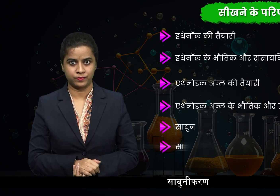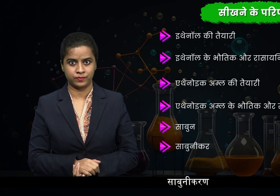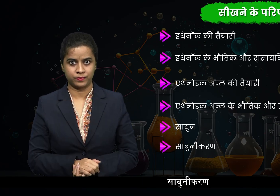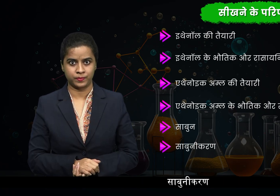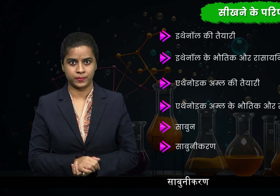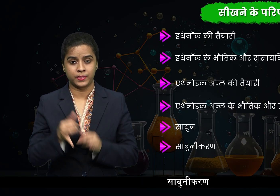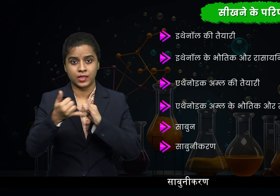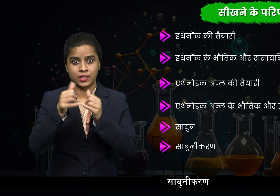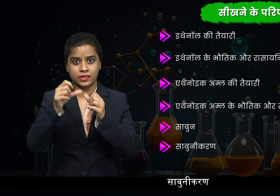साबुनीकरण,